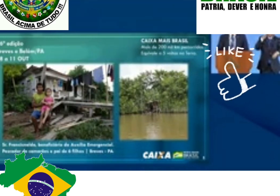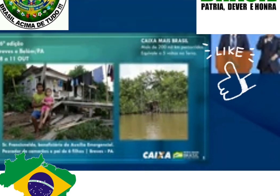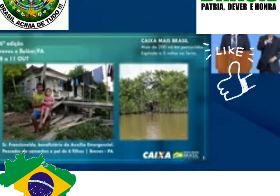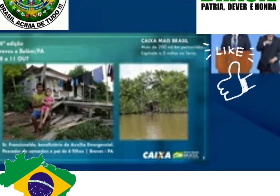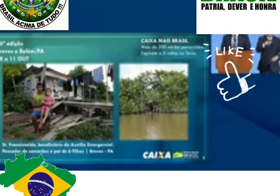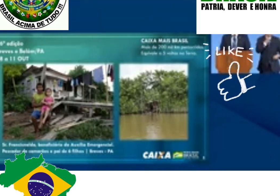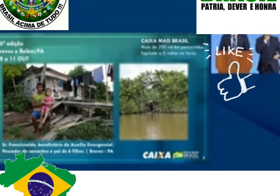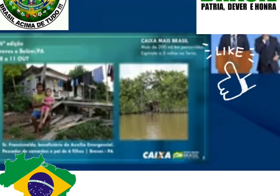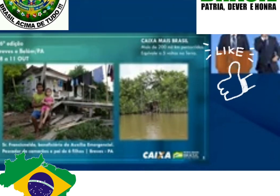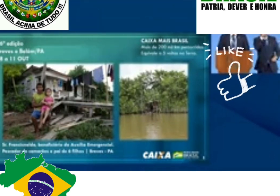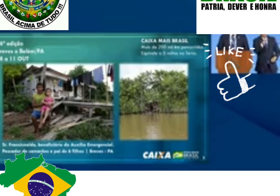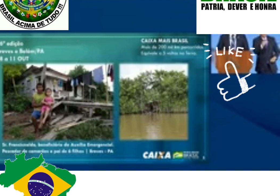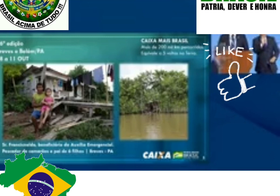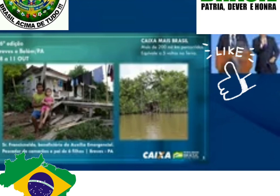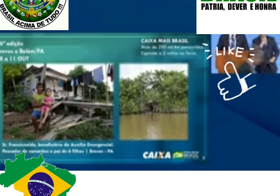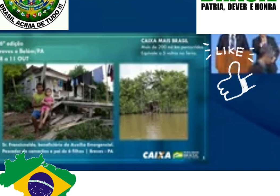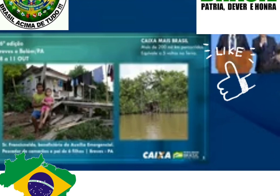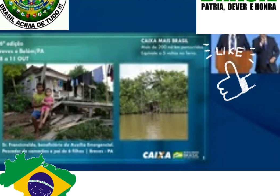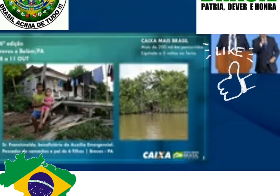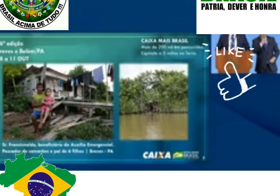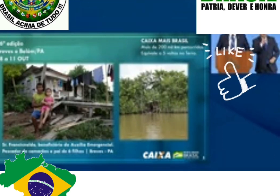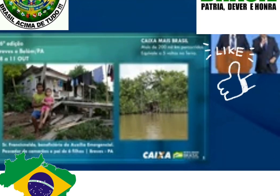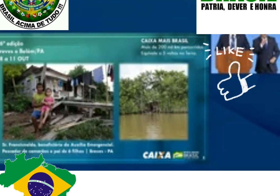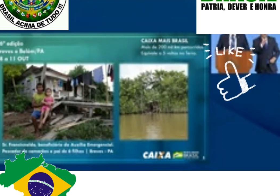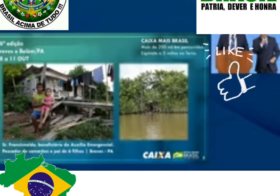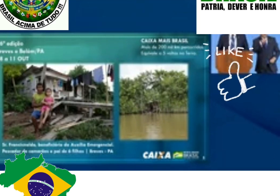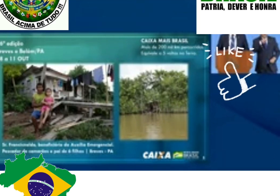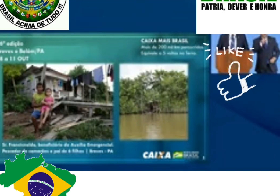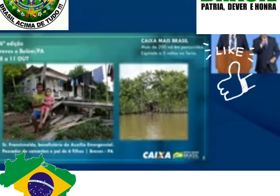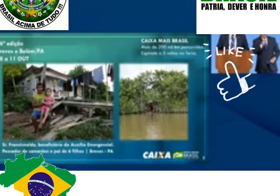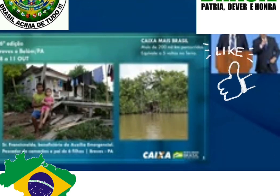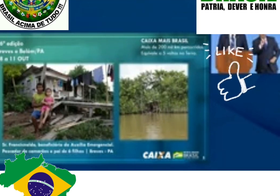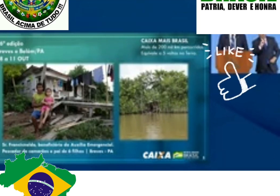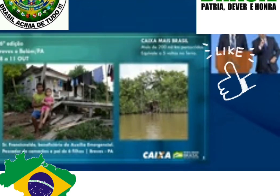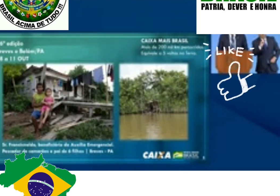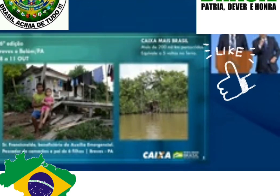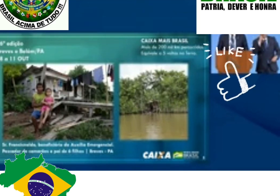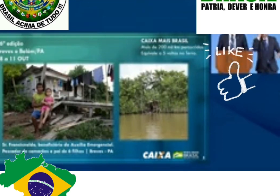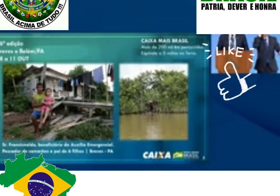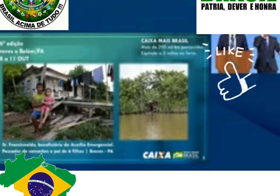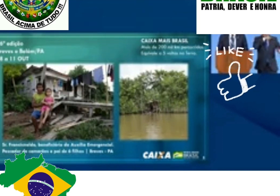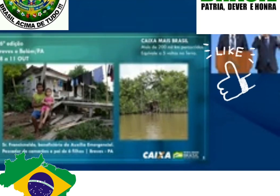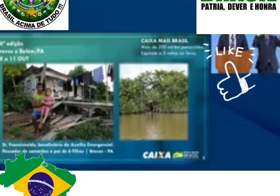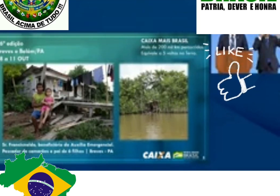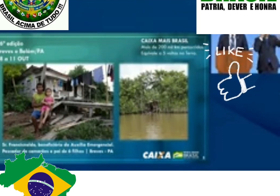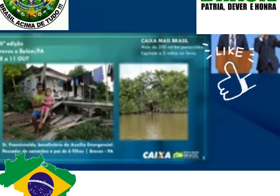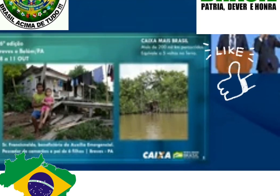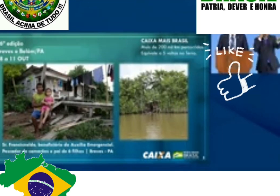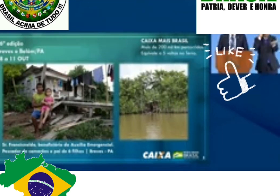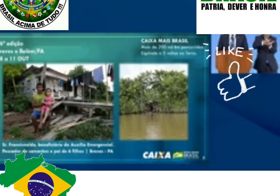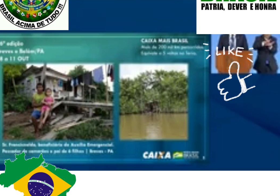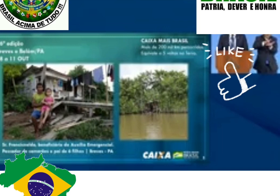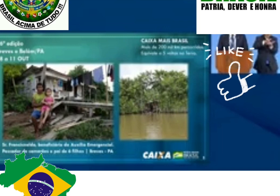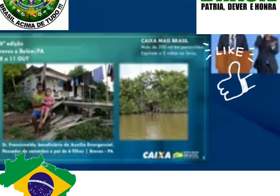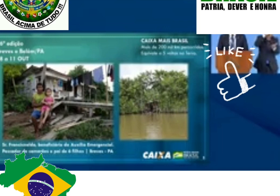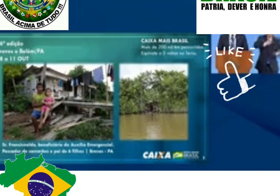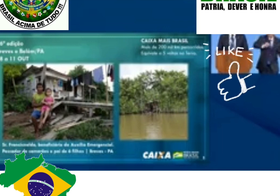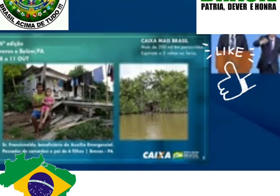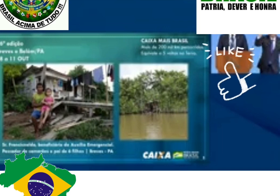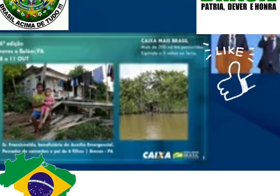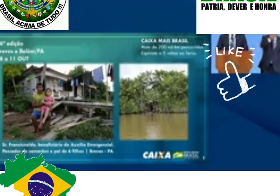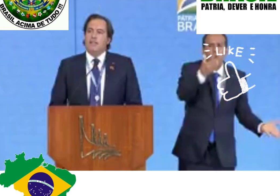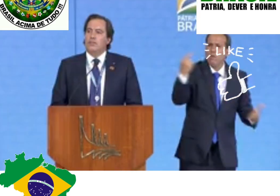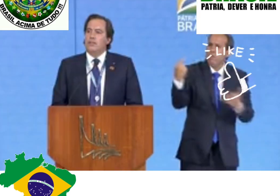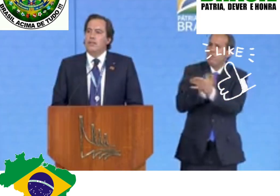senhor Francisnaldo. É muito difícil falar, porque você está vendo o que é a realidade do Brasil. Quando as pessoas me